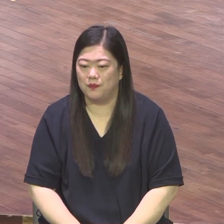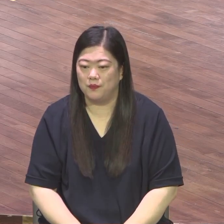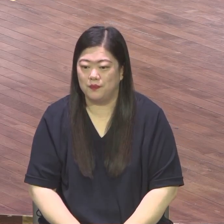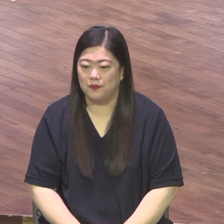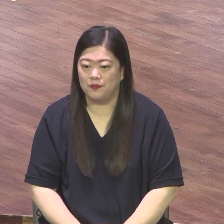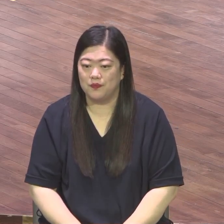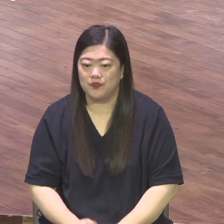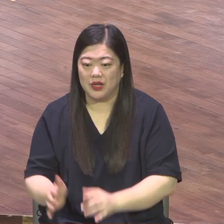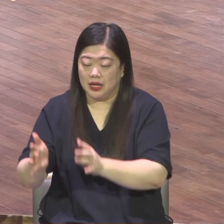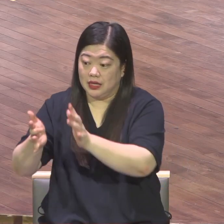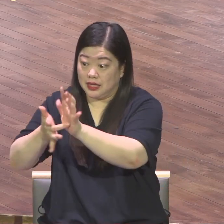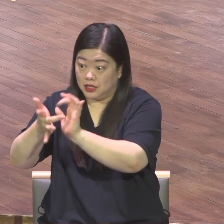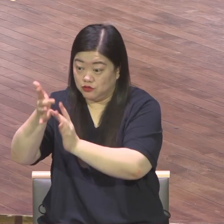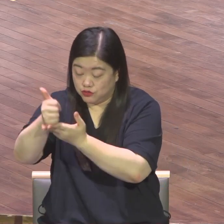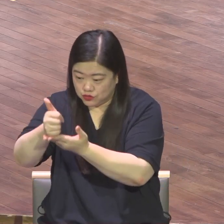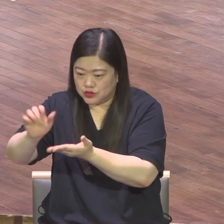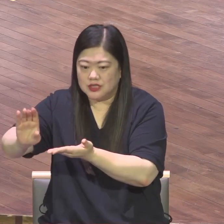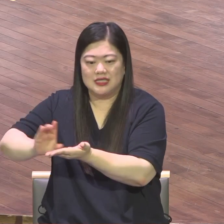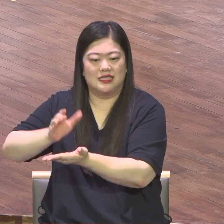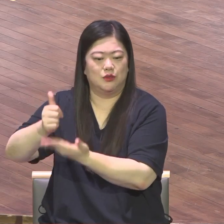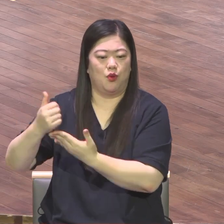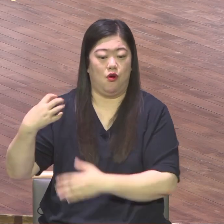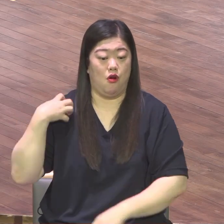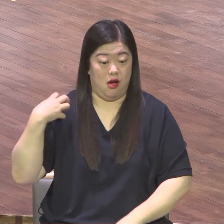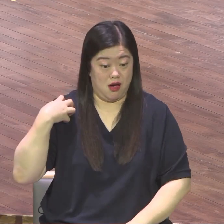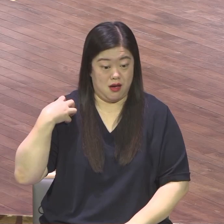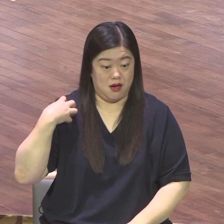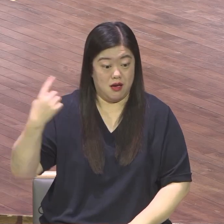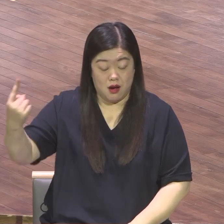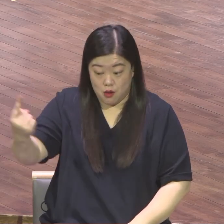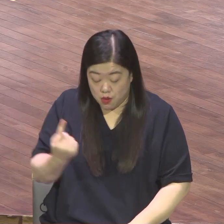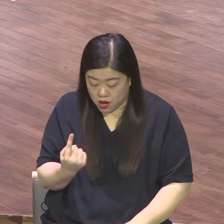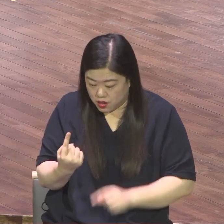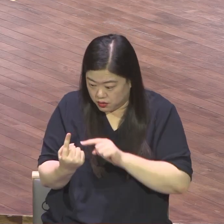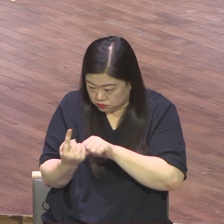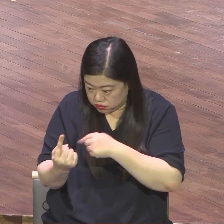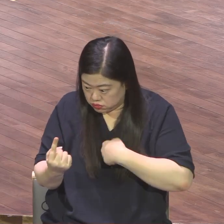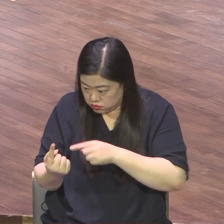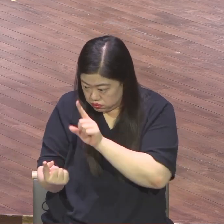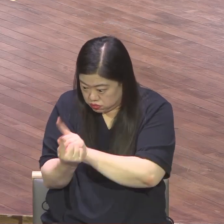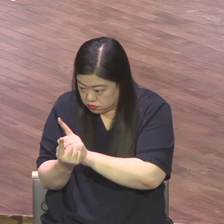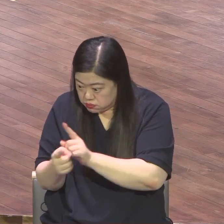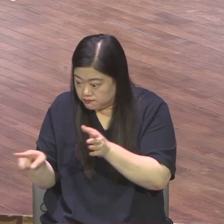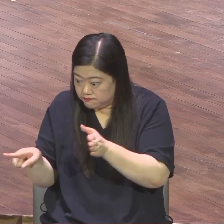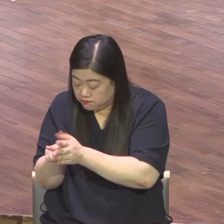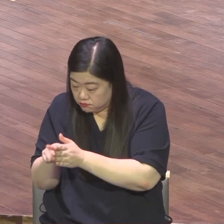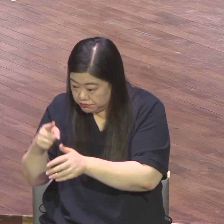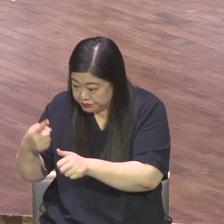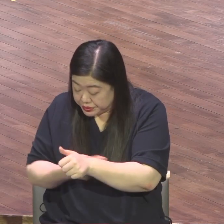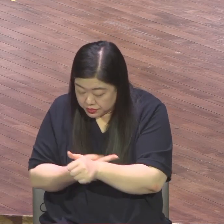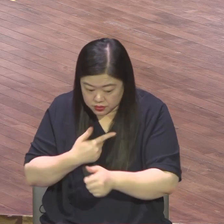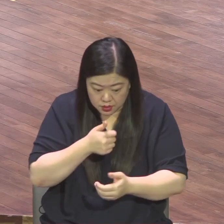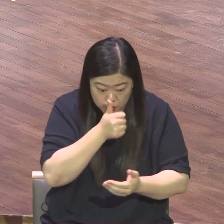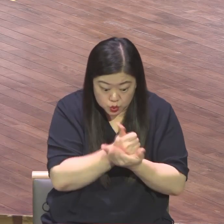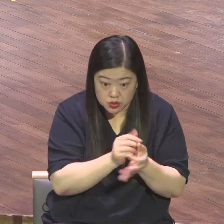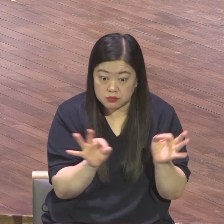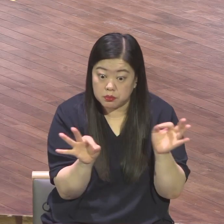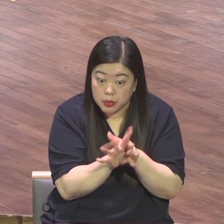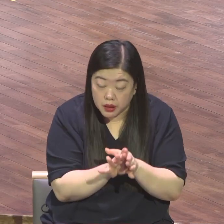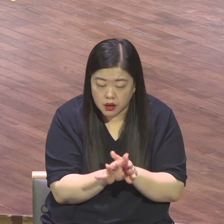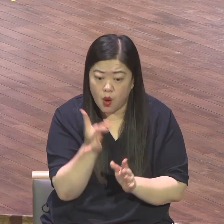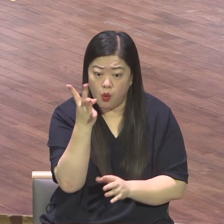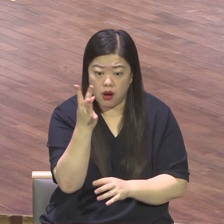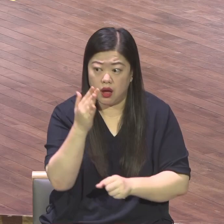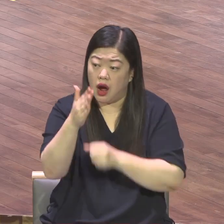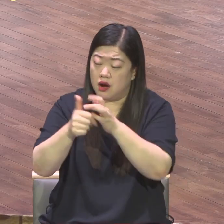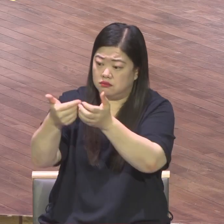예수께서 그리스도로 오셔서 허감과 사망의 그늘에서 우리를 인도하시고 또 인간 스스로 해결할 수 없는